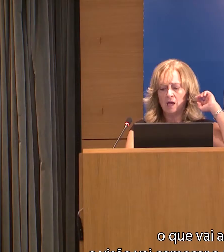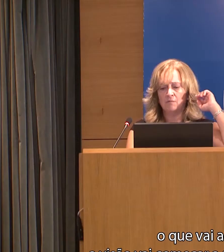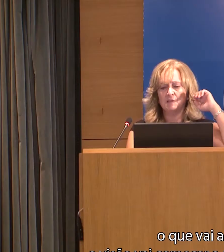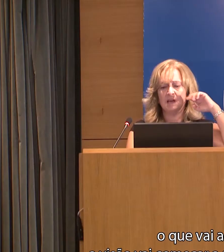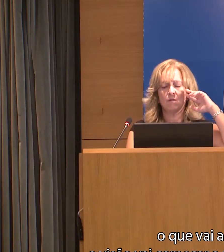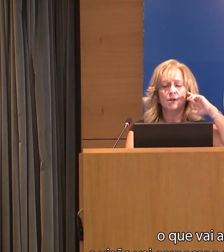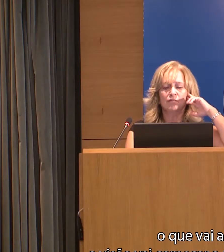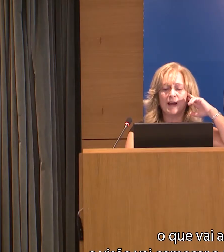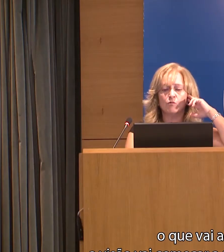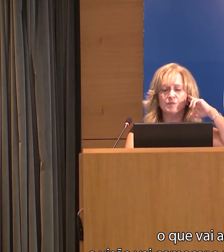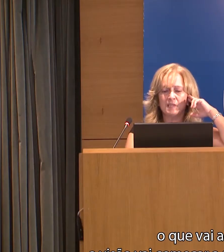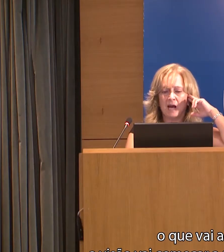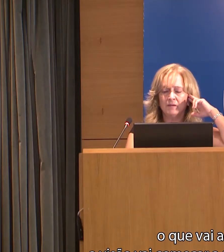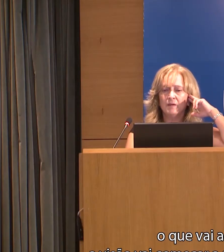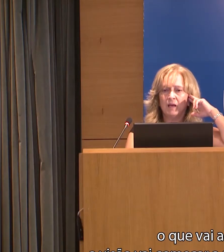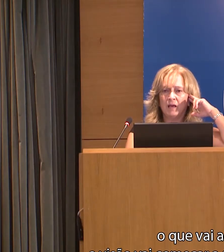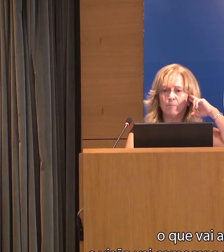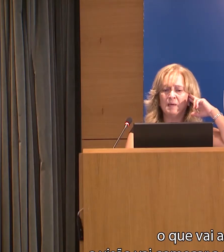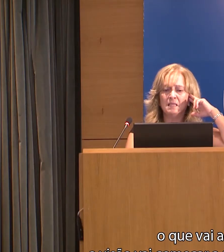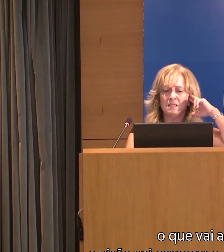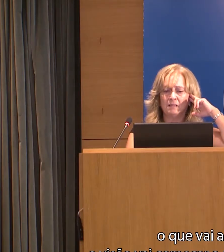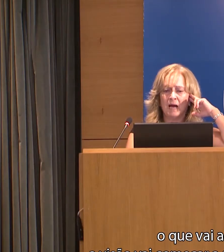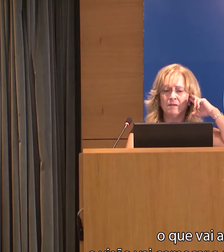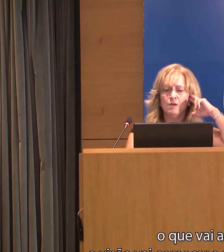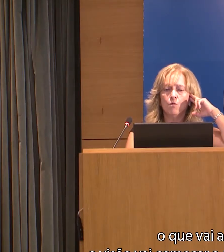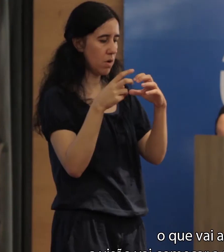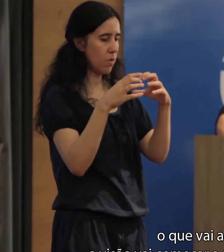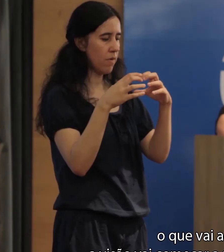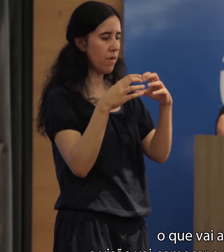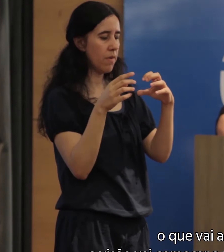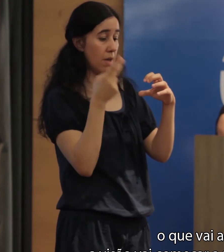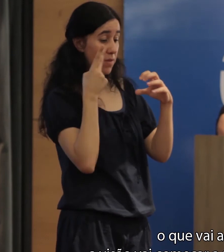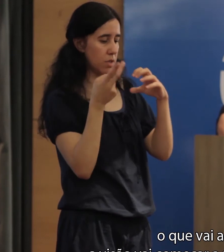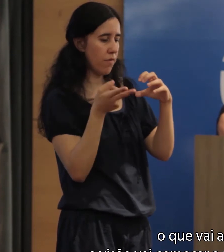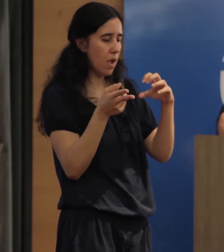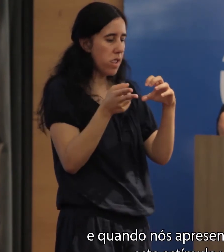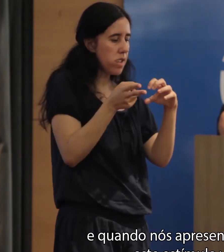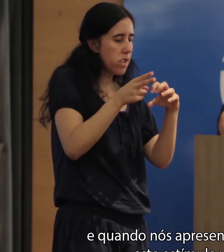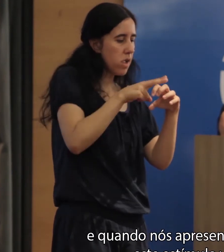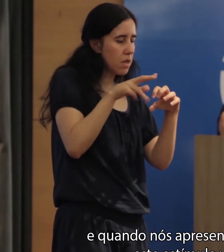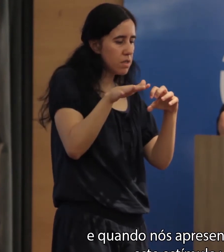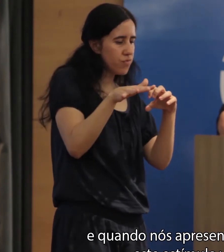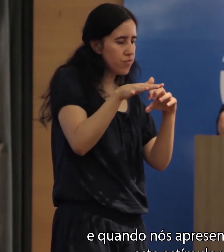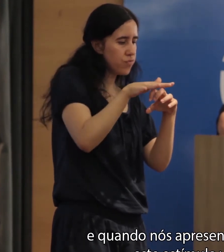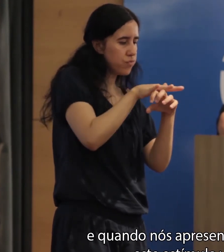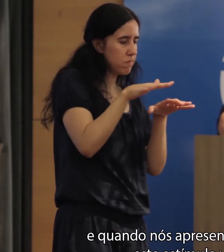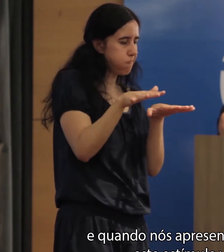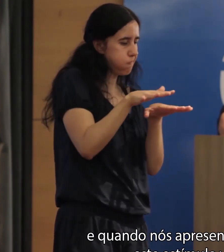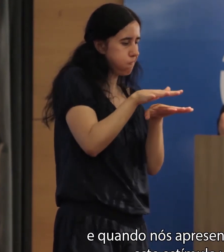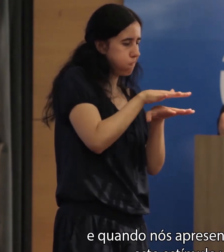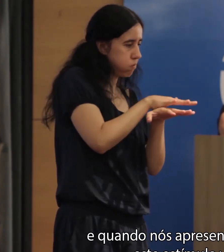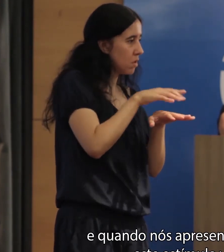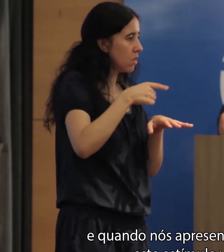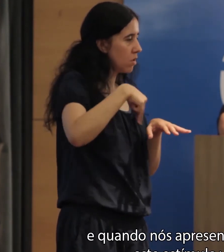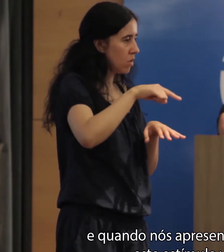é que a visão vai começar a parasitar o córtex auditivo e quando nós apresentamos